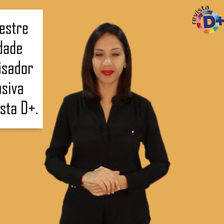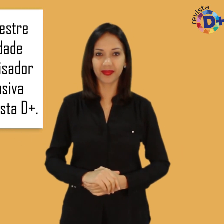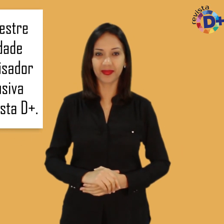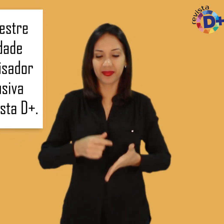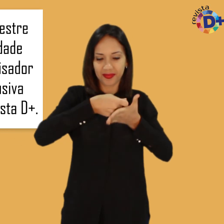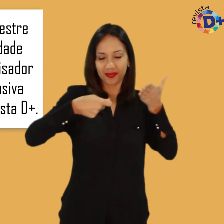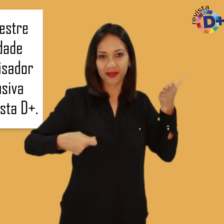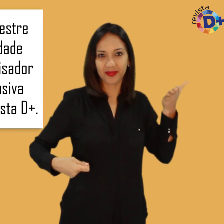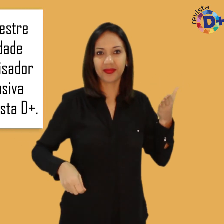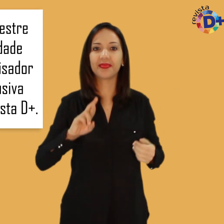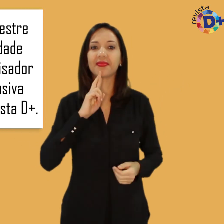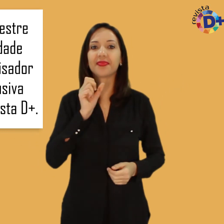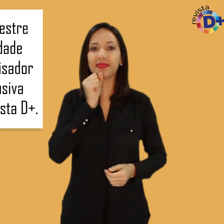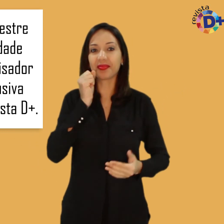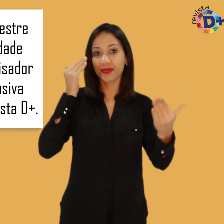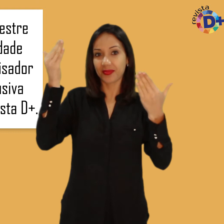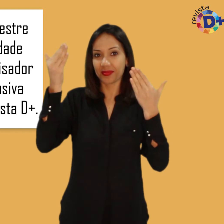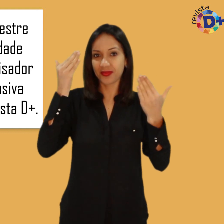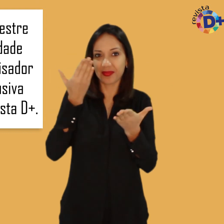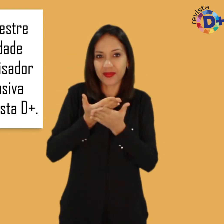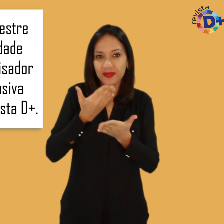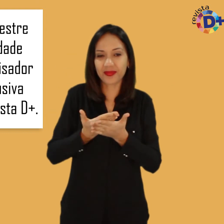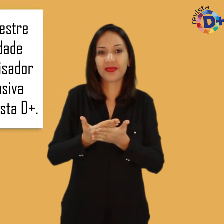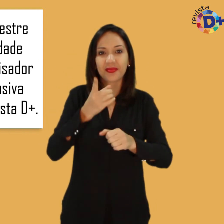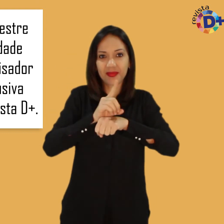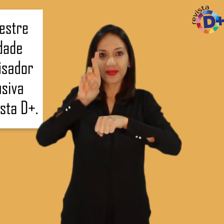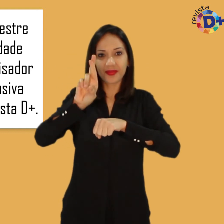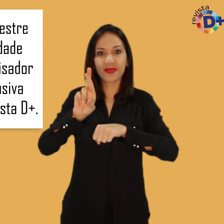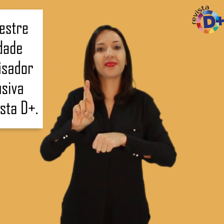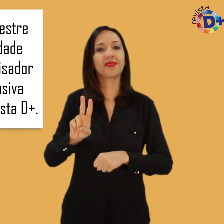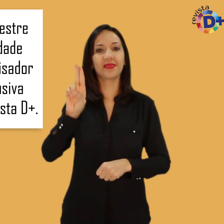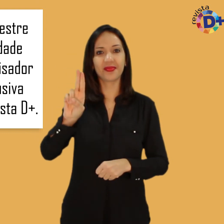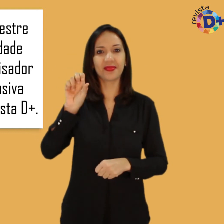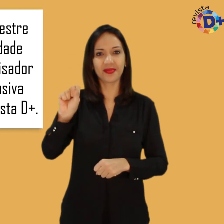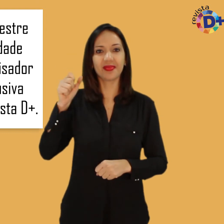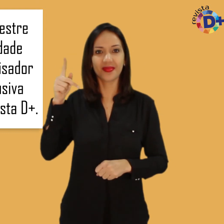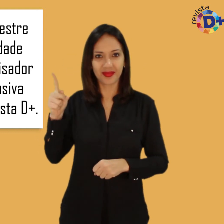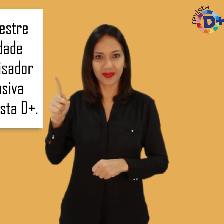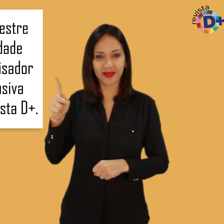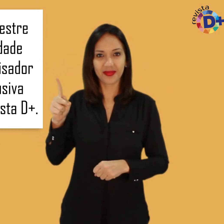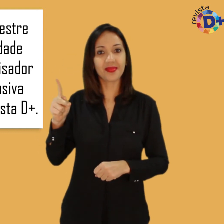Rubens Soares é psicólogo, doutorando e mestre em educação pela Faculdade de Educação da